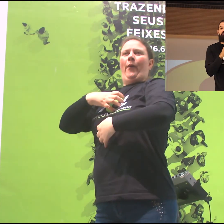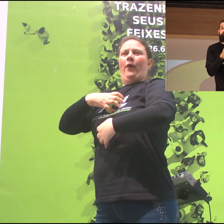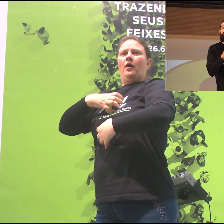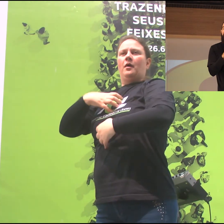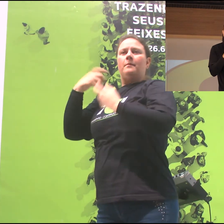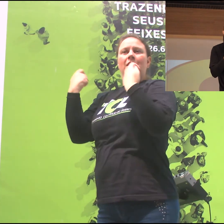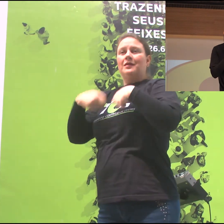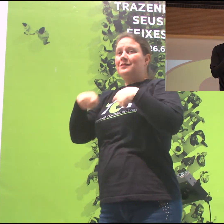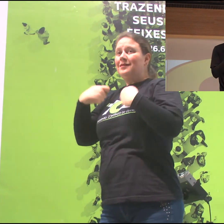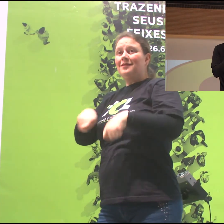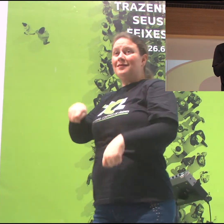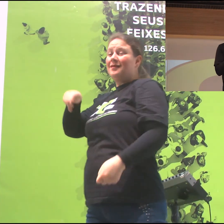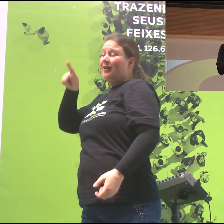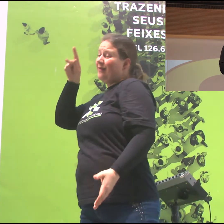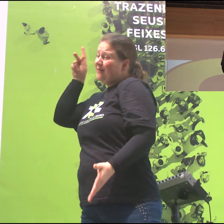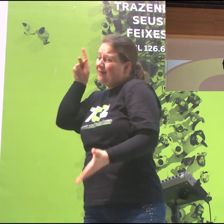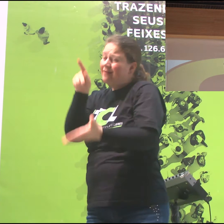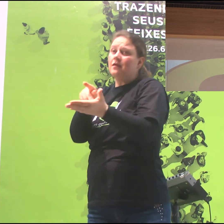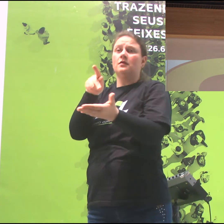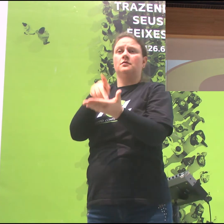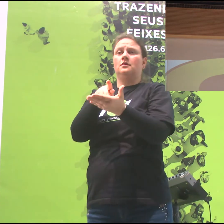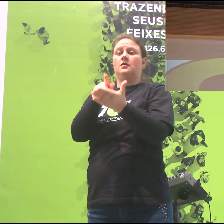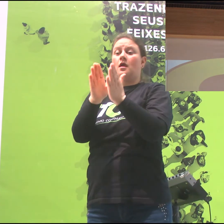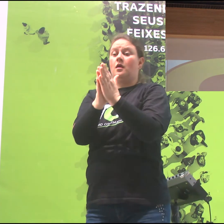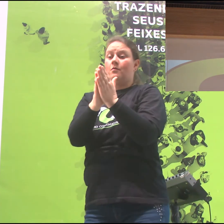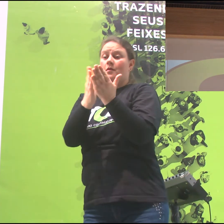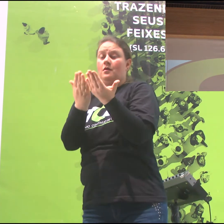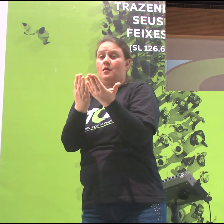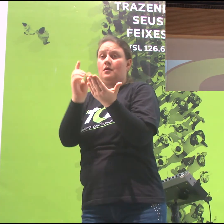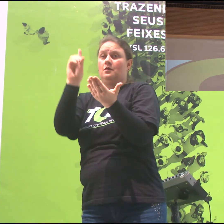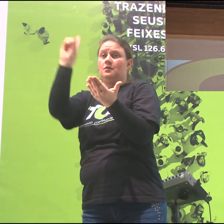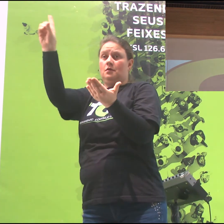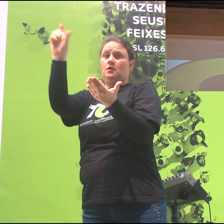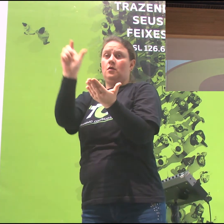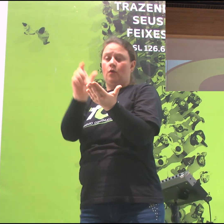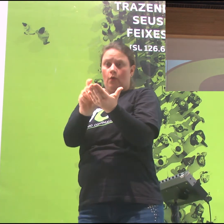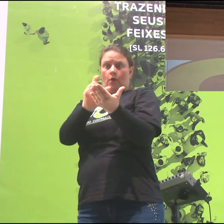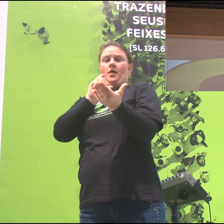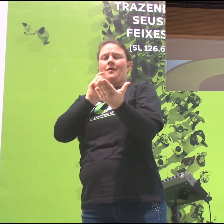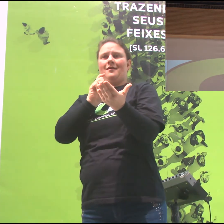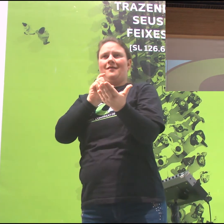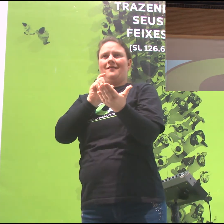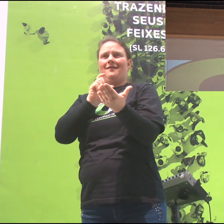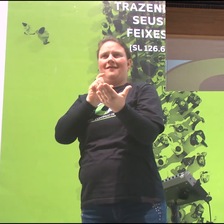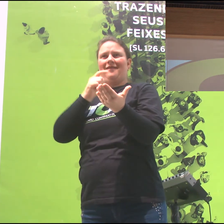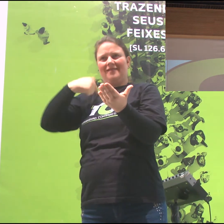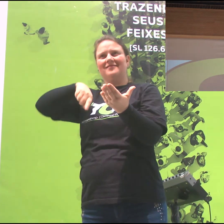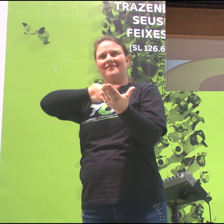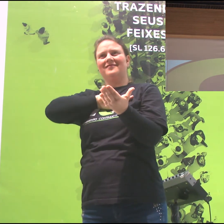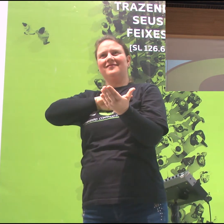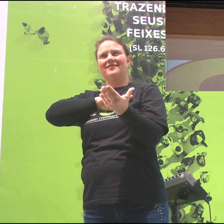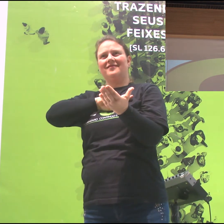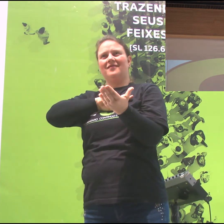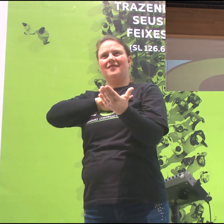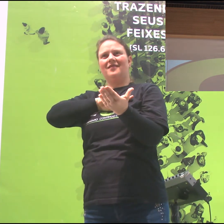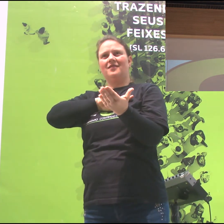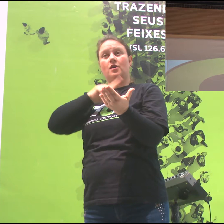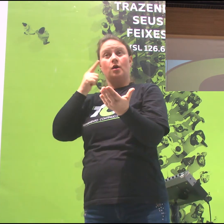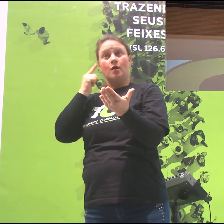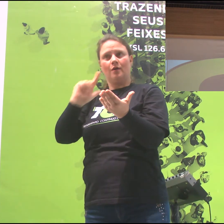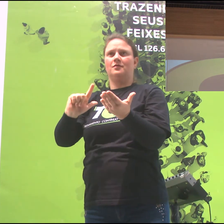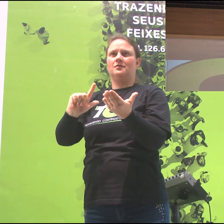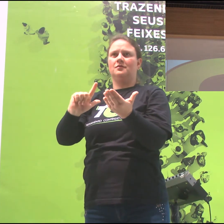se não for a verdade, que é a palavra expressa de Deus para nós? Então, essa parte a gente já consegue fazer, se nós